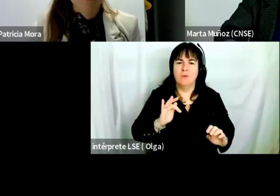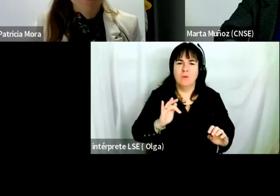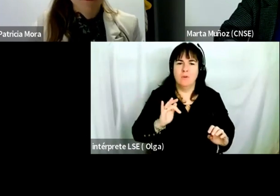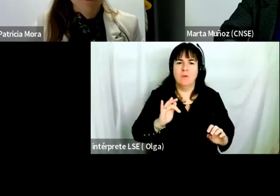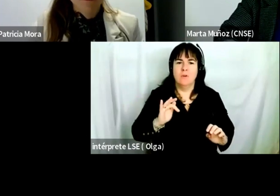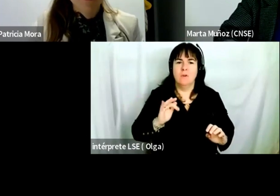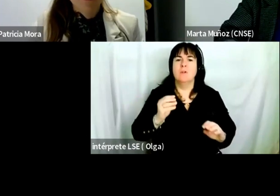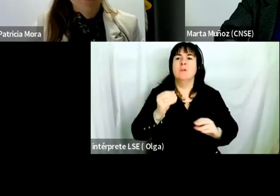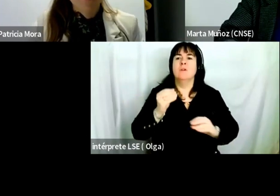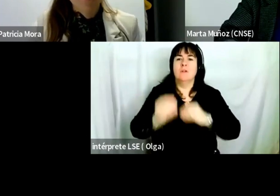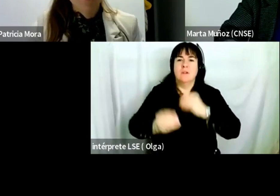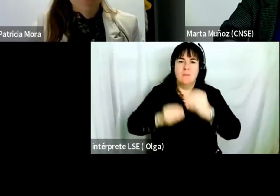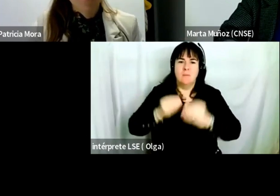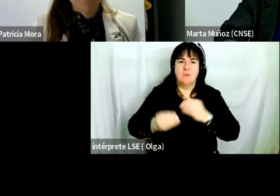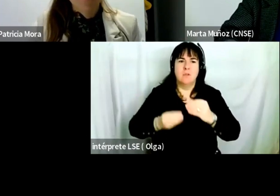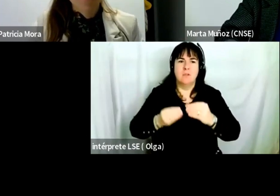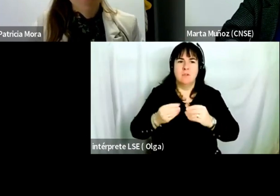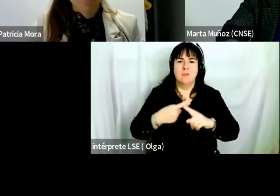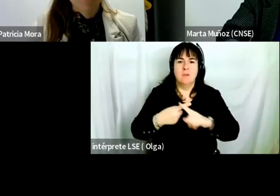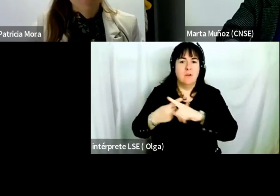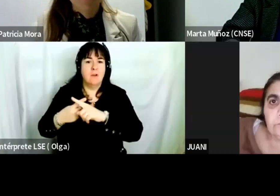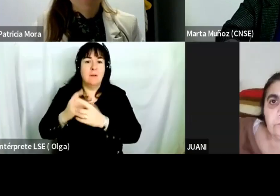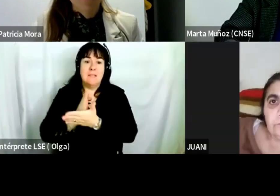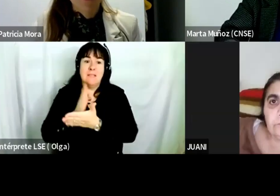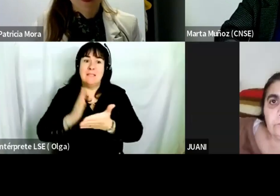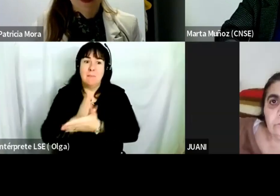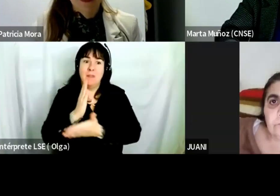hecho el reparto